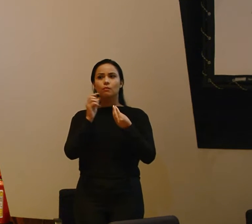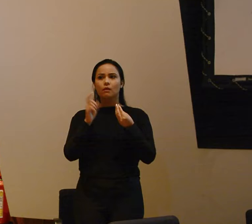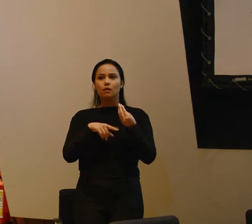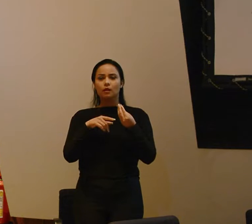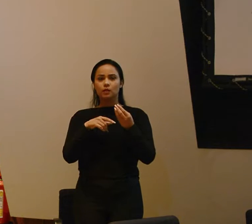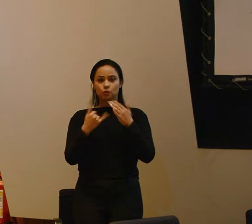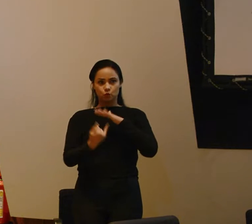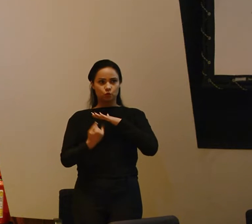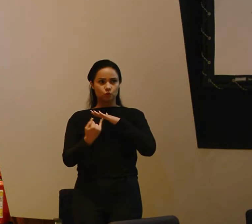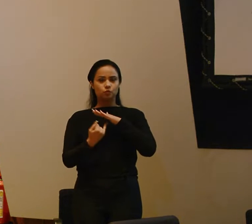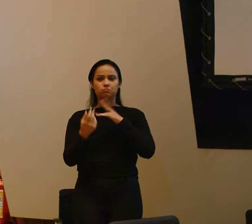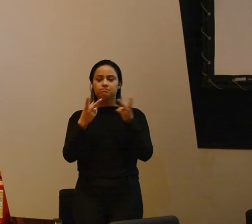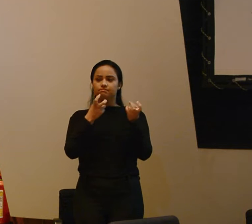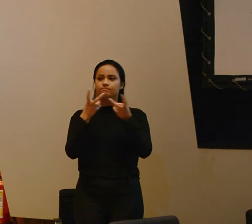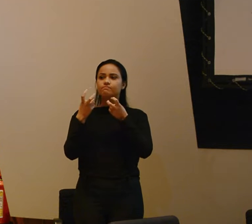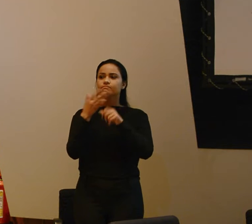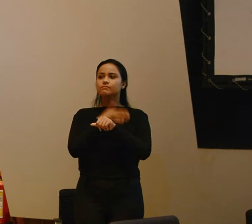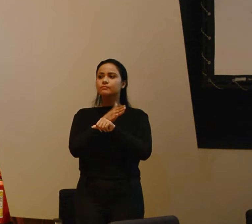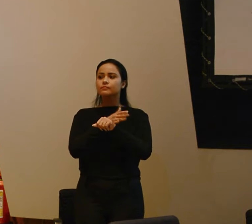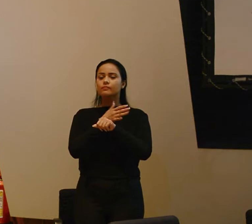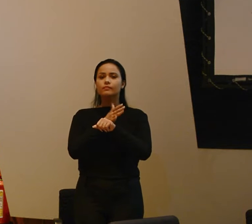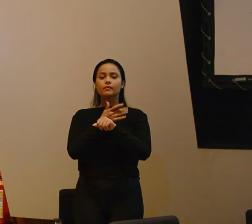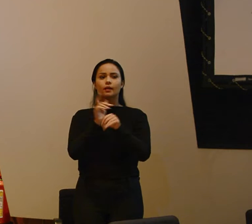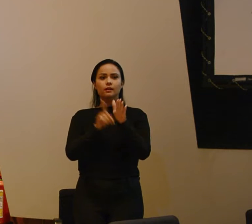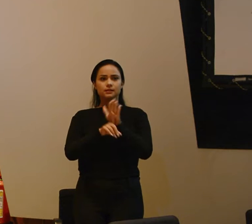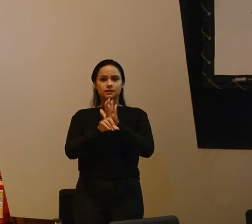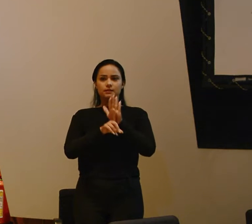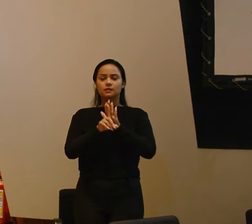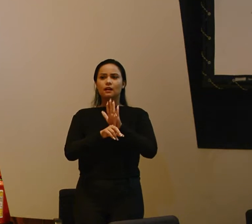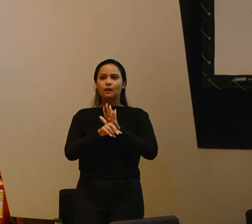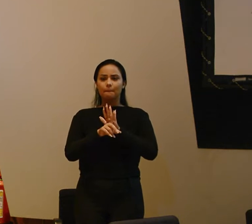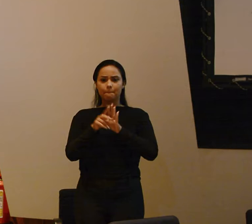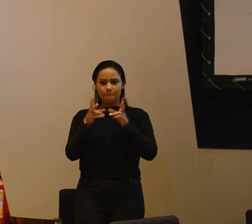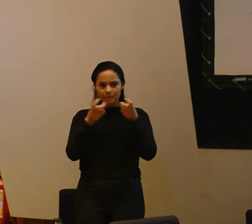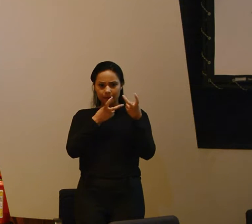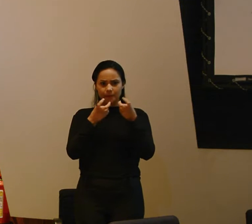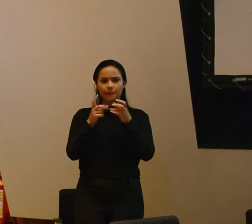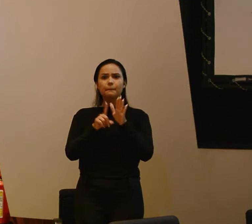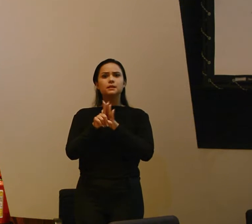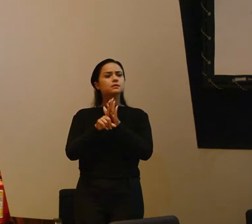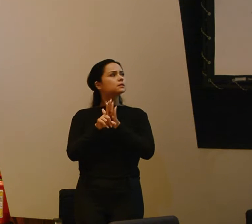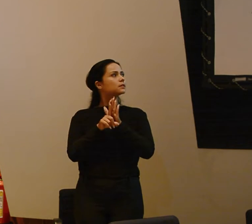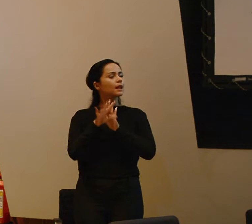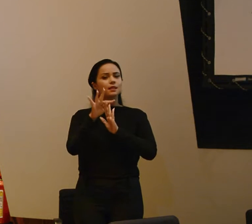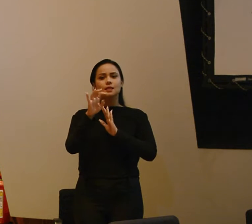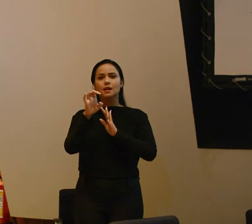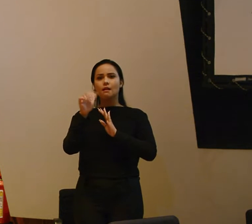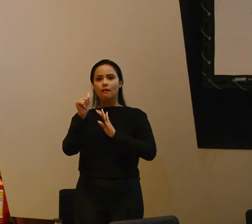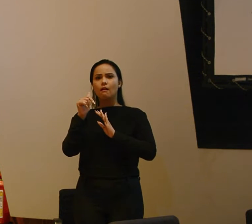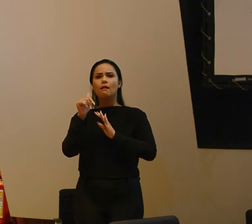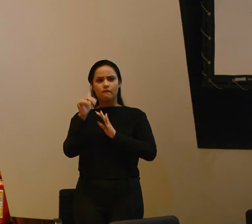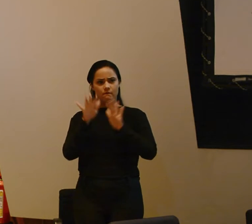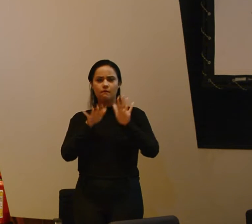no Instituto, como a gente repara na prática clínica. Em relação à investigação do TEA, muitas vezes a gente vê